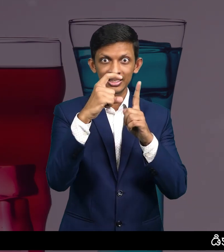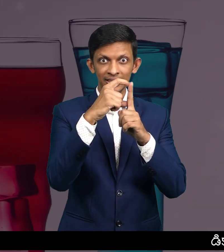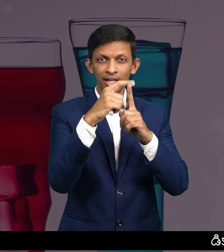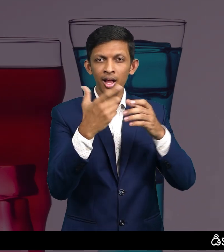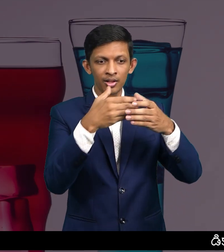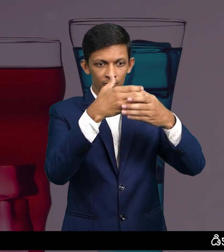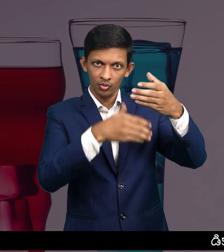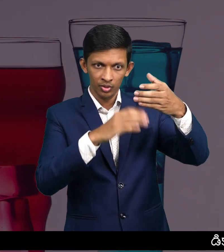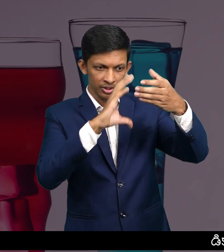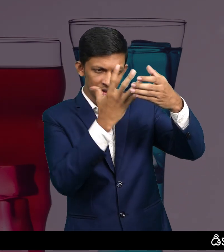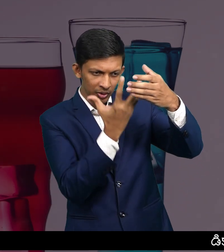డికాంటేషన్,